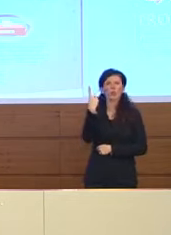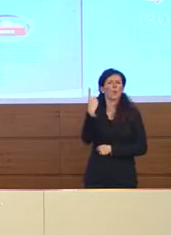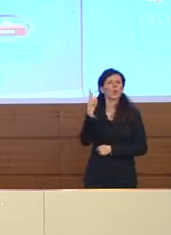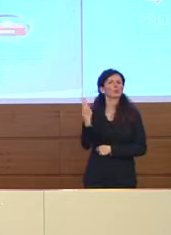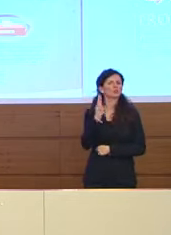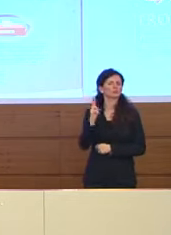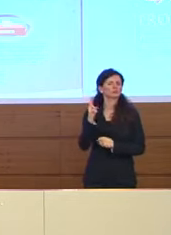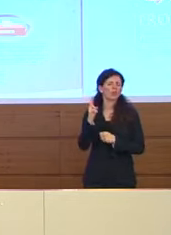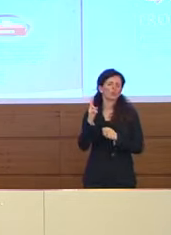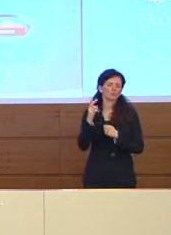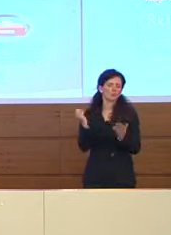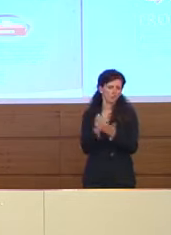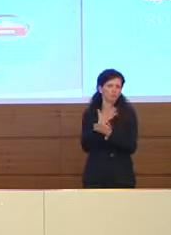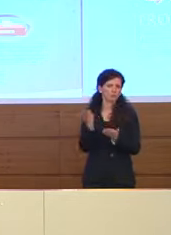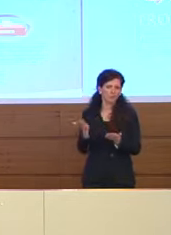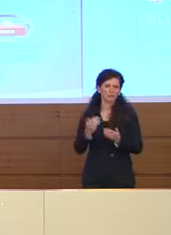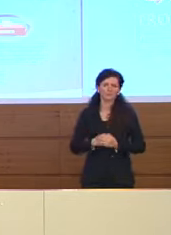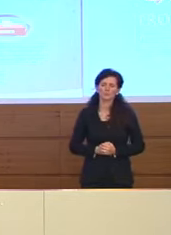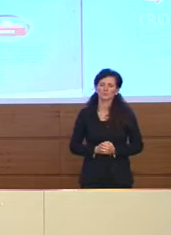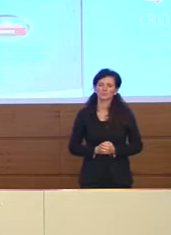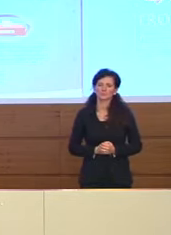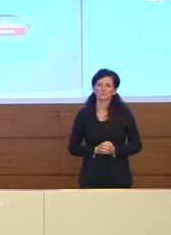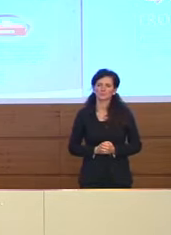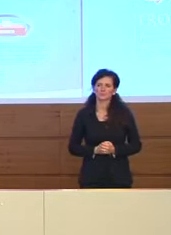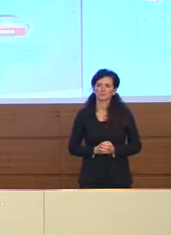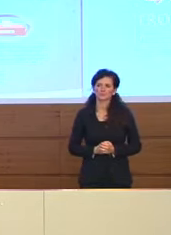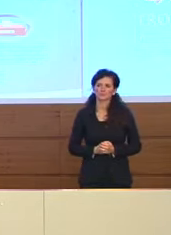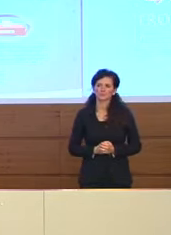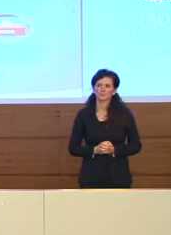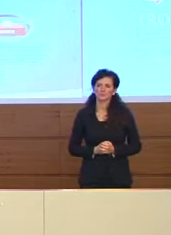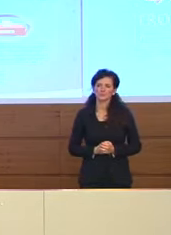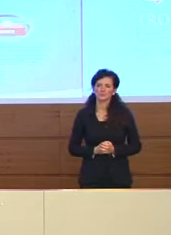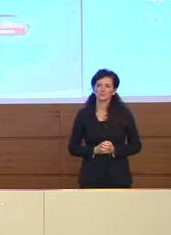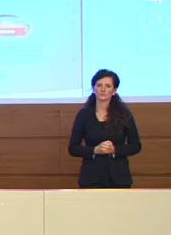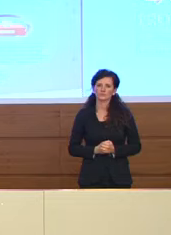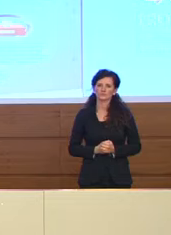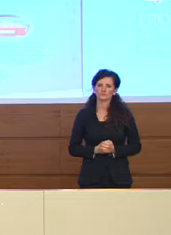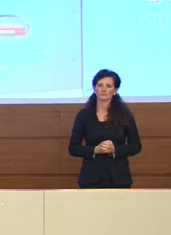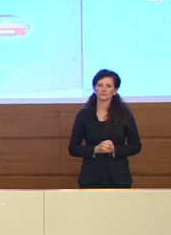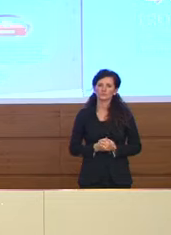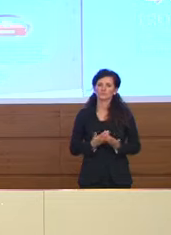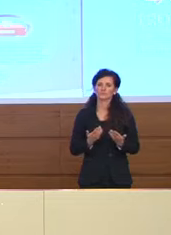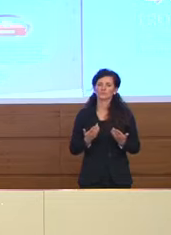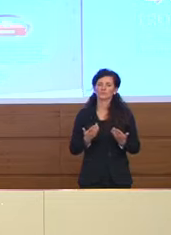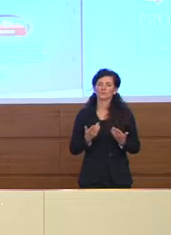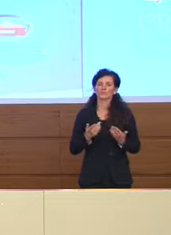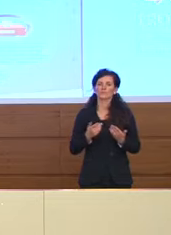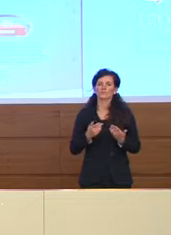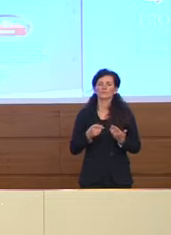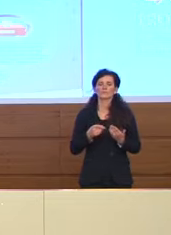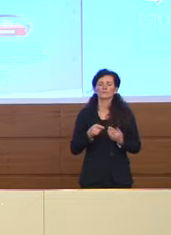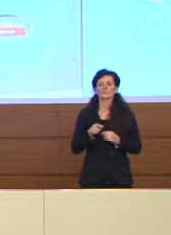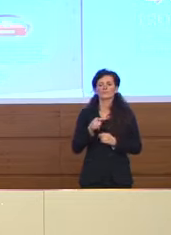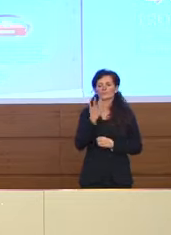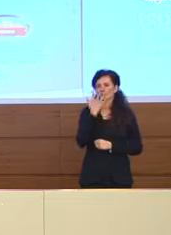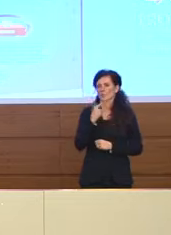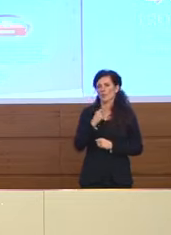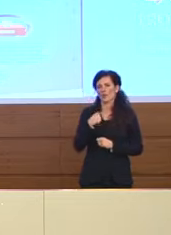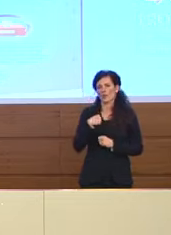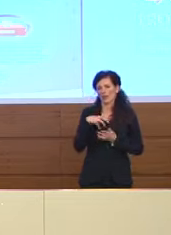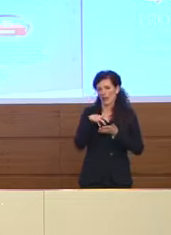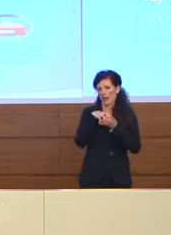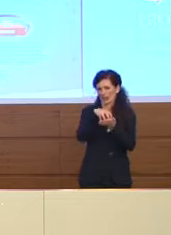anticipando vi un attimo quello che sarà un team che verrà meglio sviluppato nella giornata